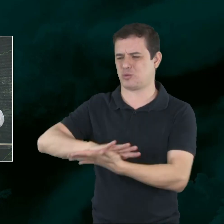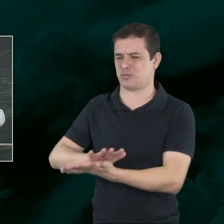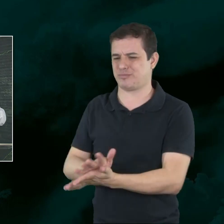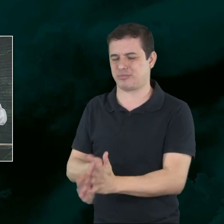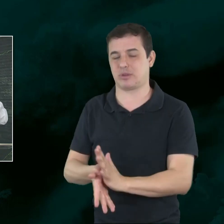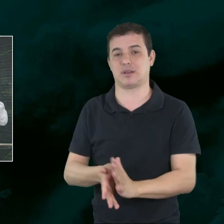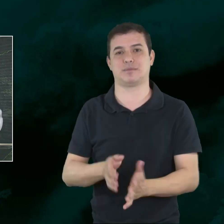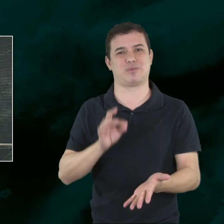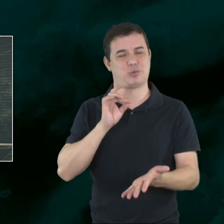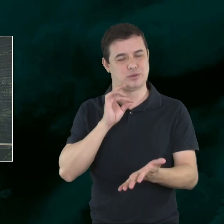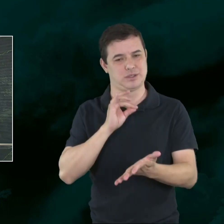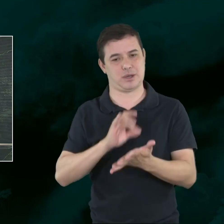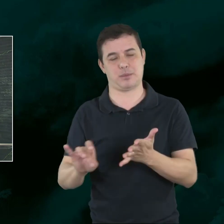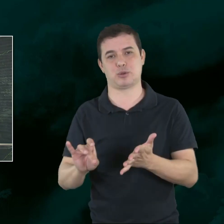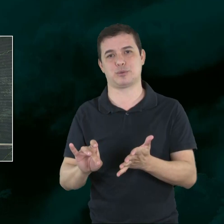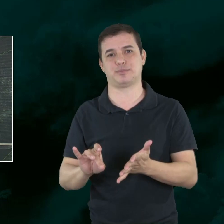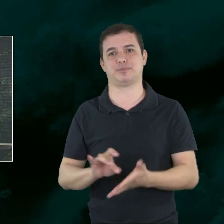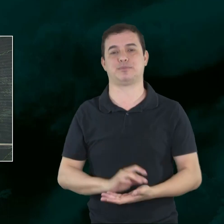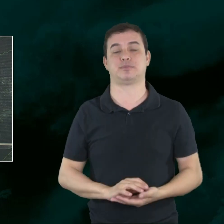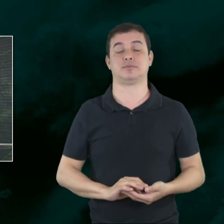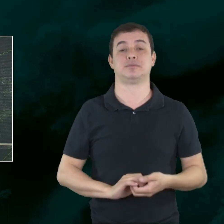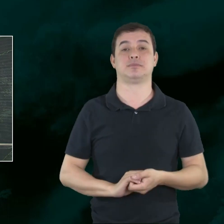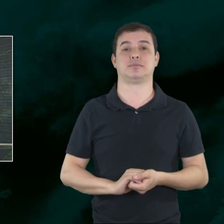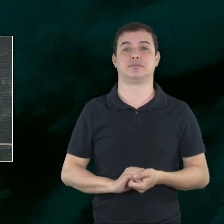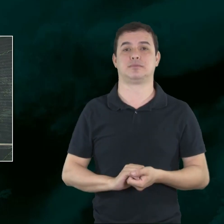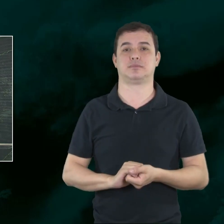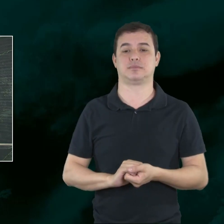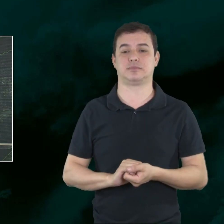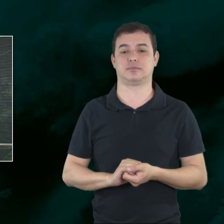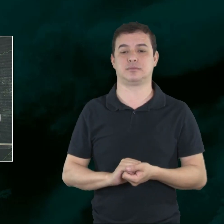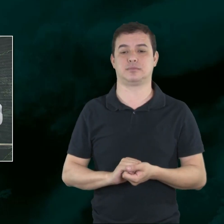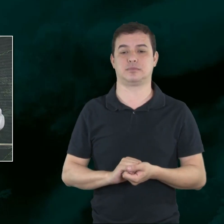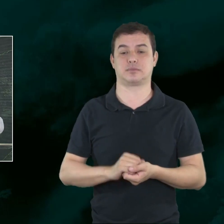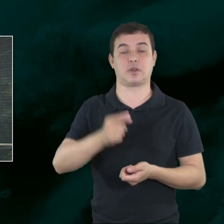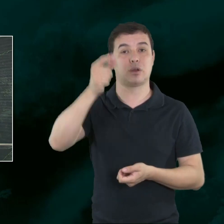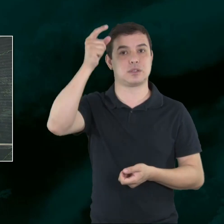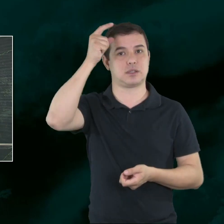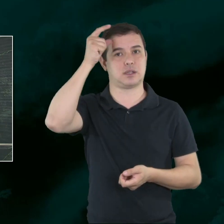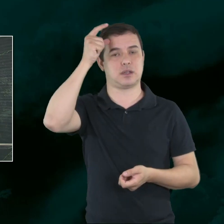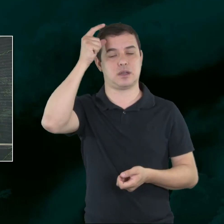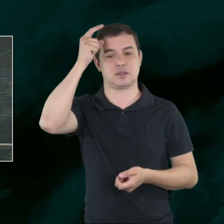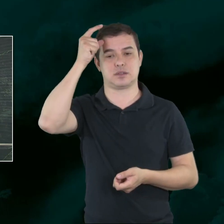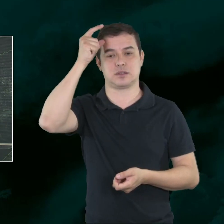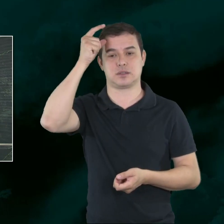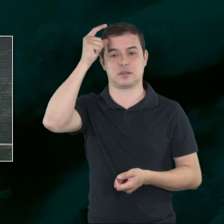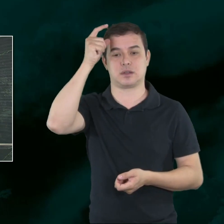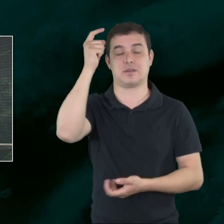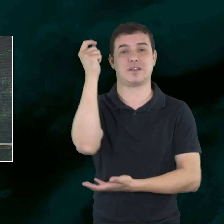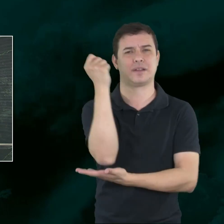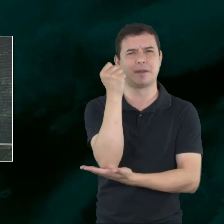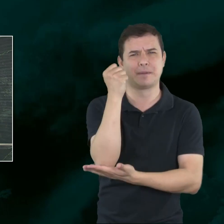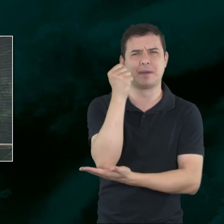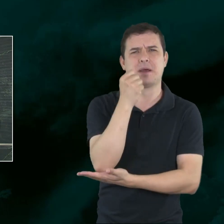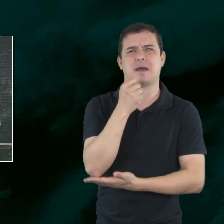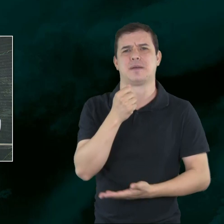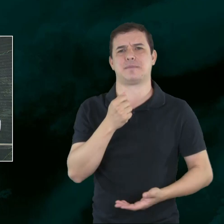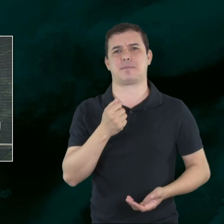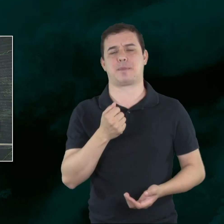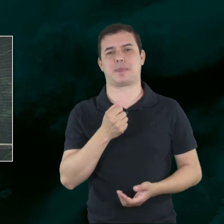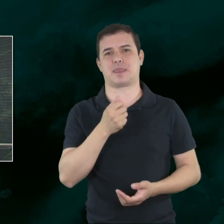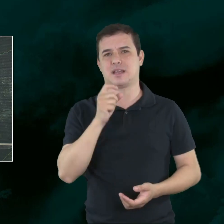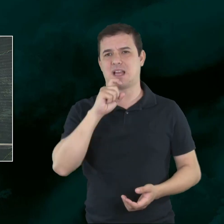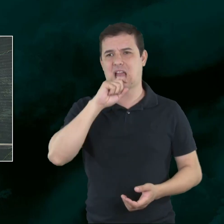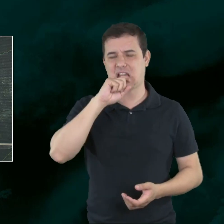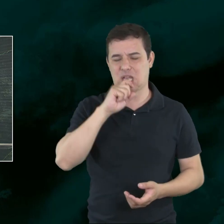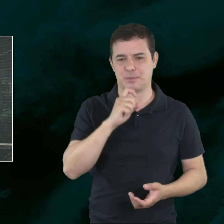querer ser igual a Deus e ser adorado como Deus, ele então foi colocar na humanidade. E